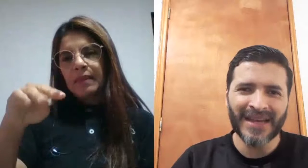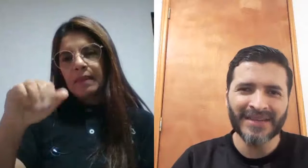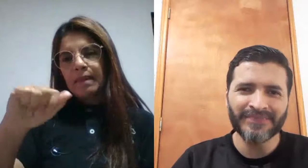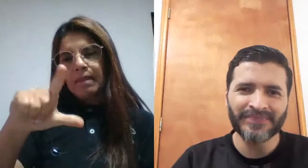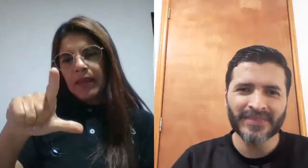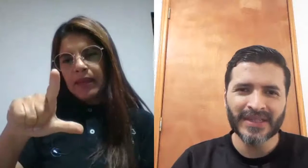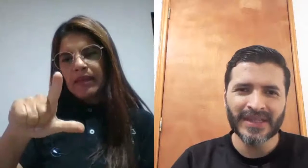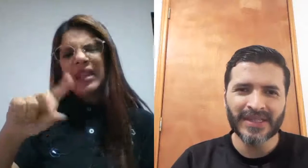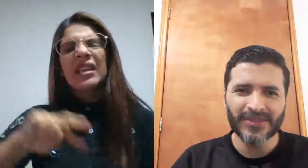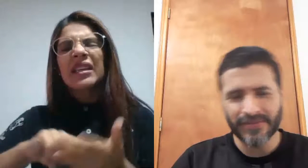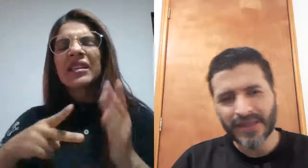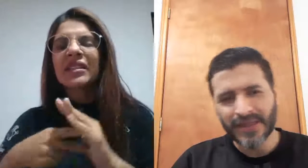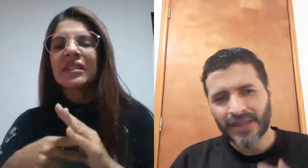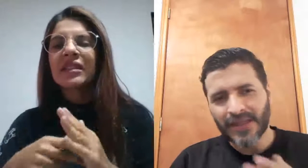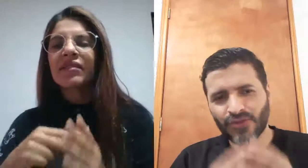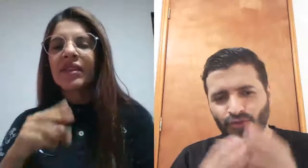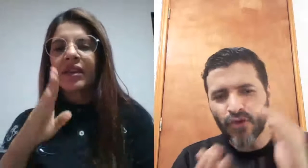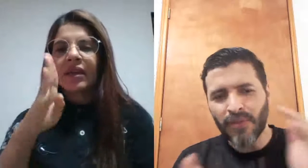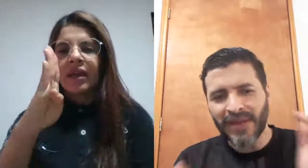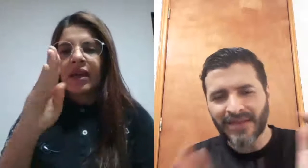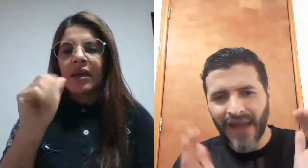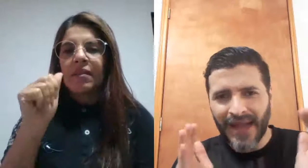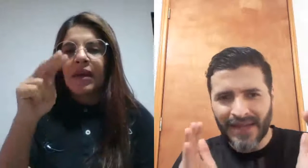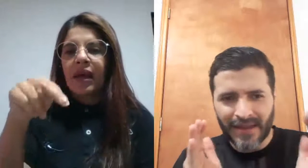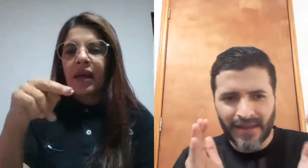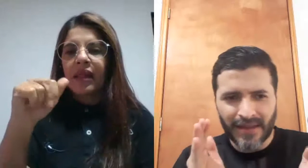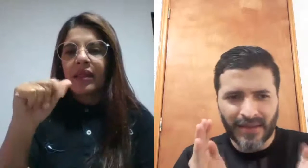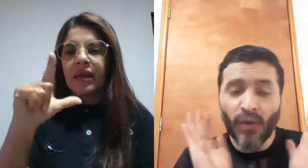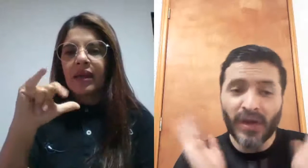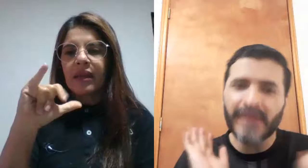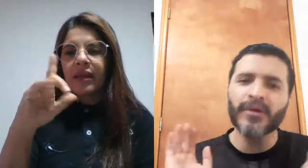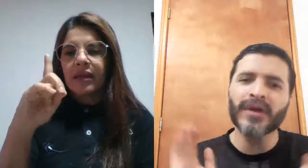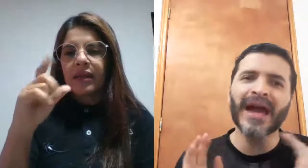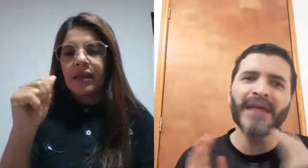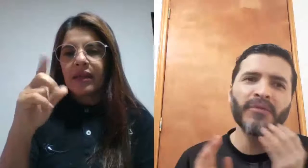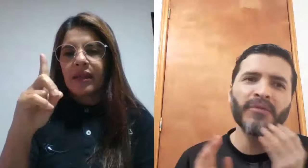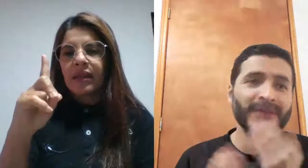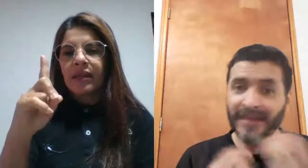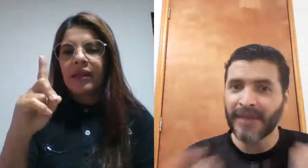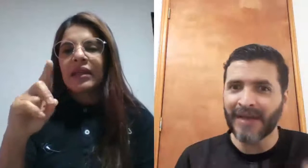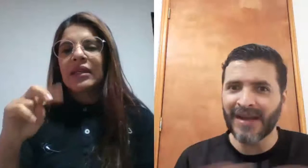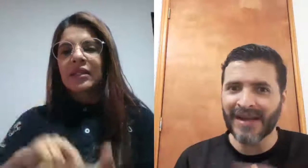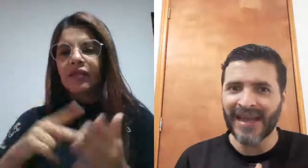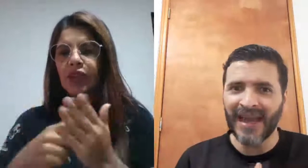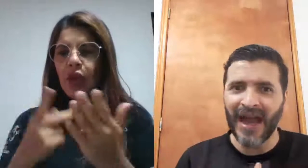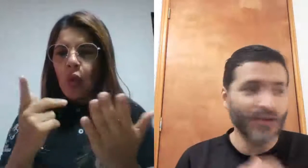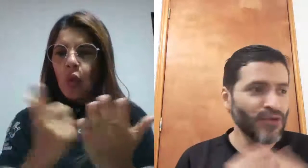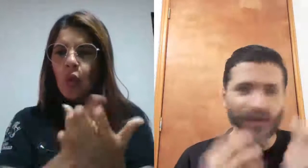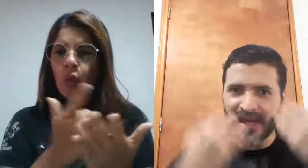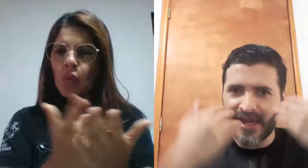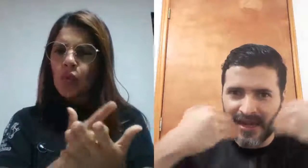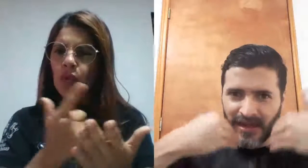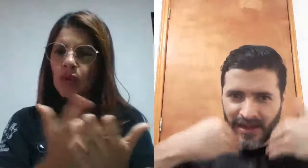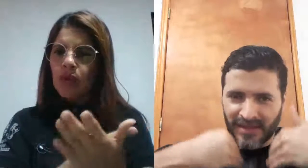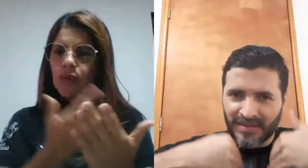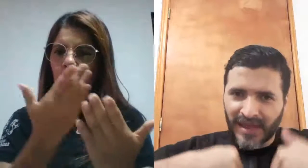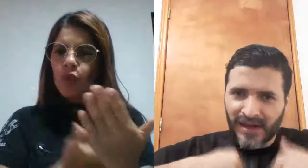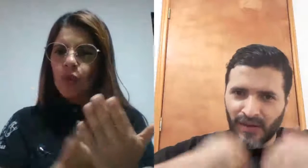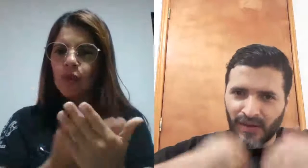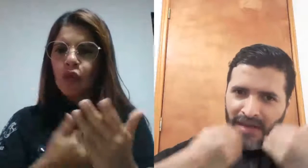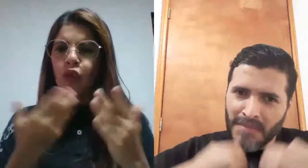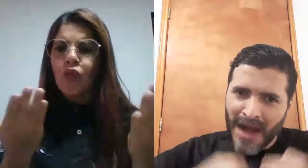Banalidad del mal. ¿Listo? Es un documental de un libro que hay muy importante para hablar que hay un